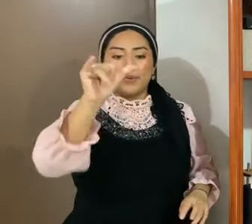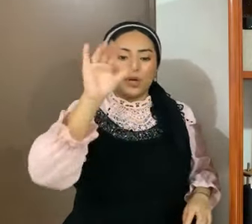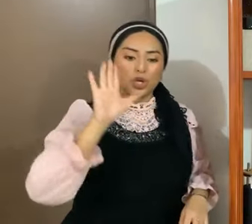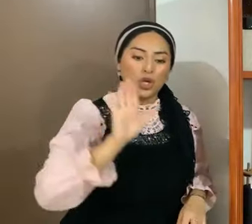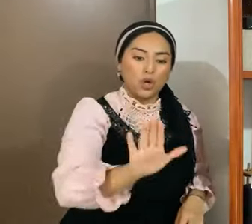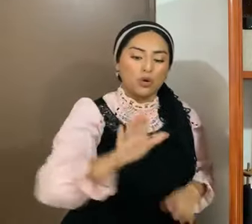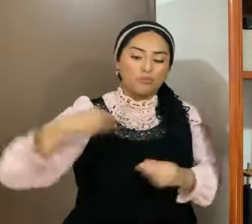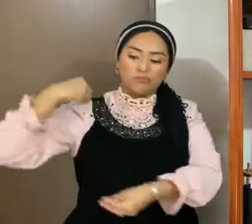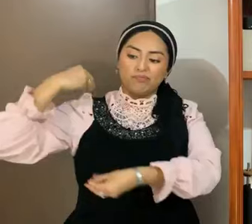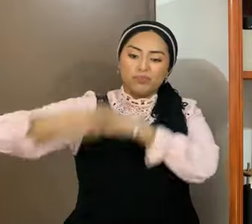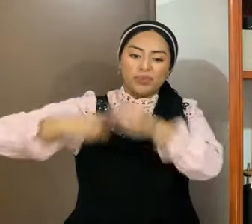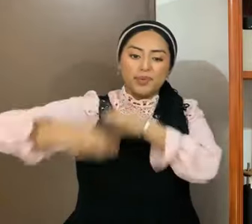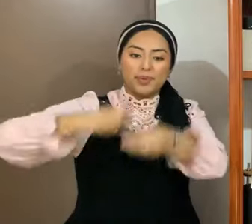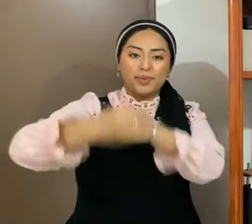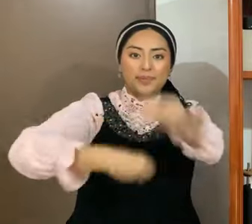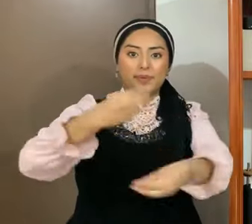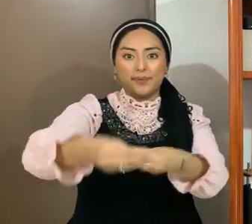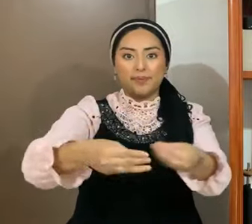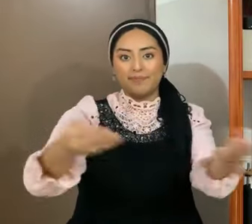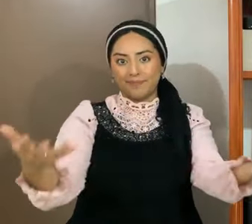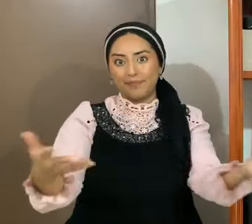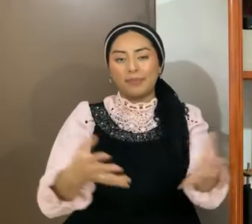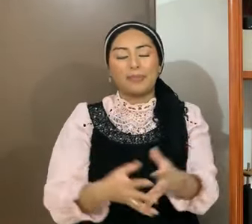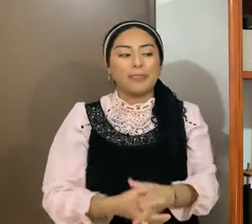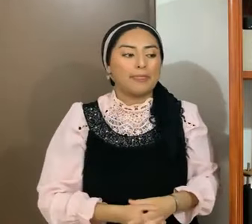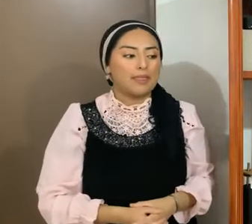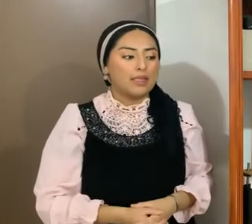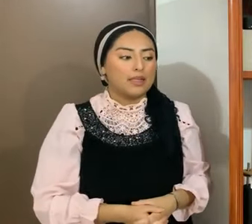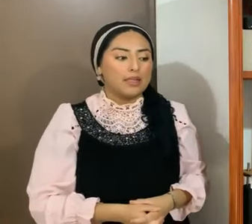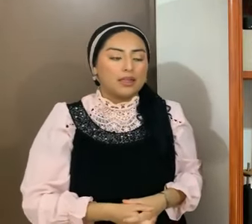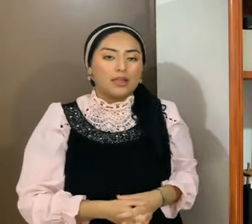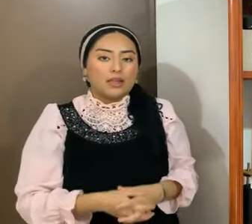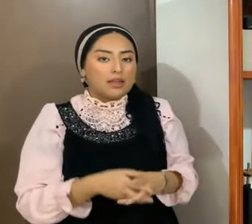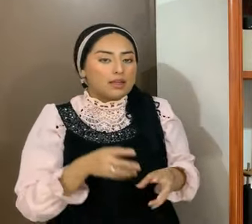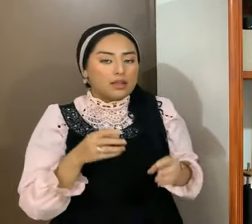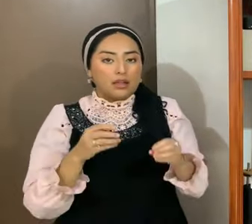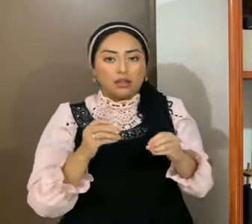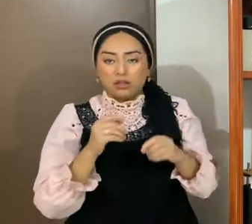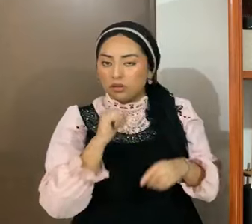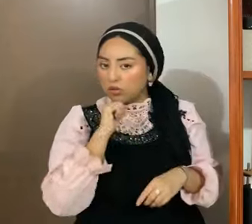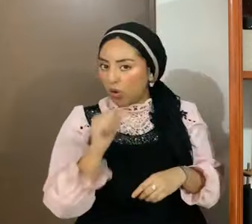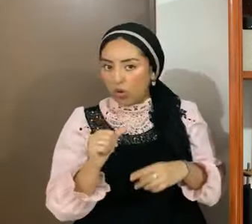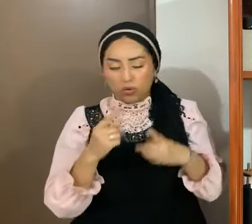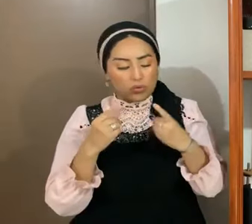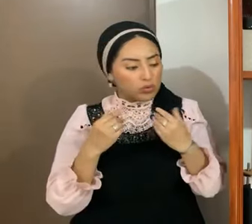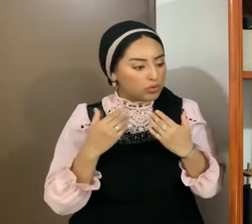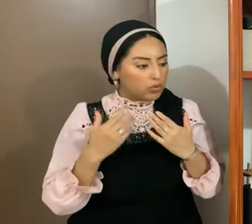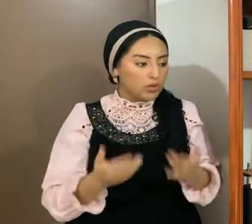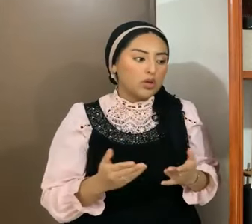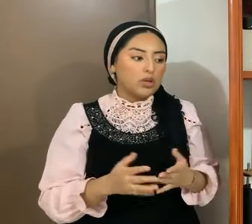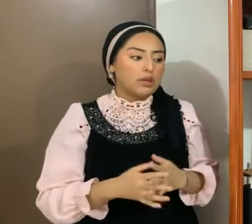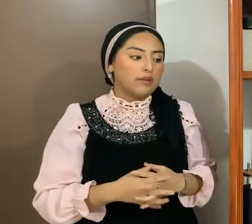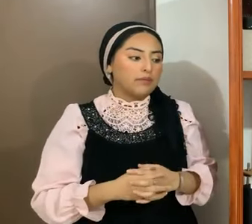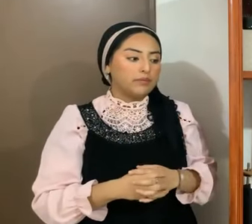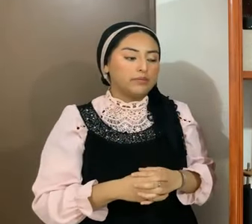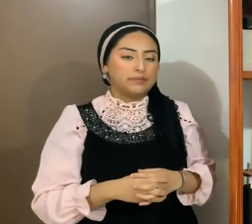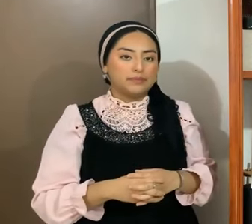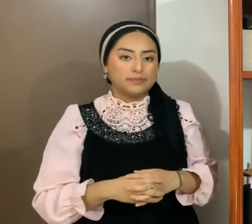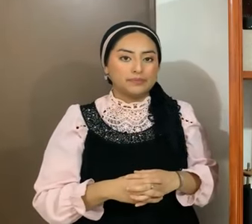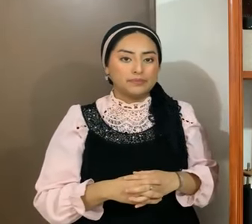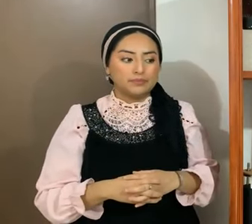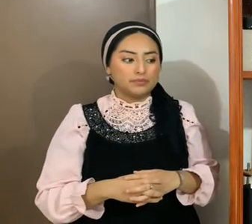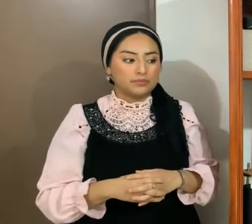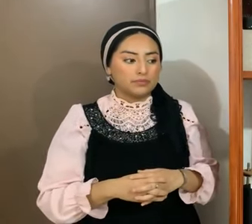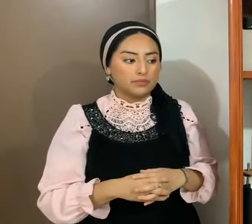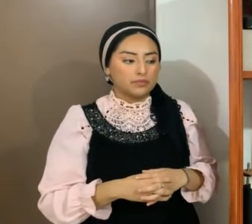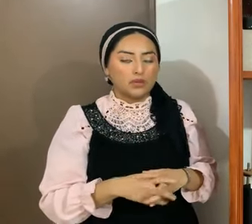edades. Tremendo. Entonces no se puede, nadie lo vaya a hacer. Amén. Y